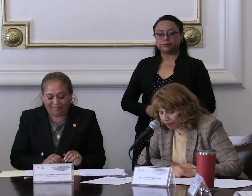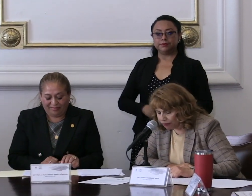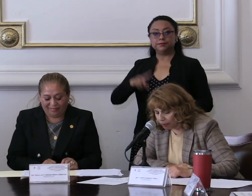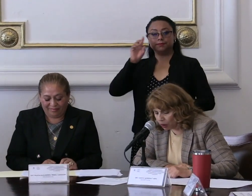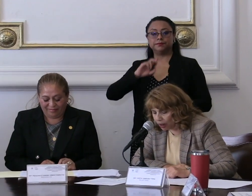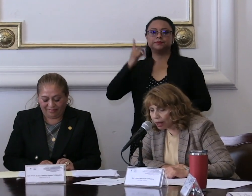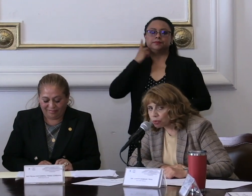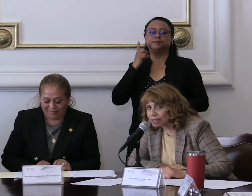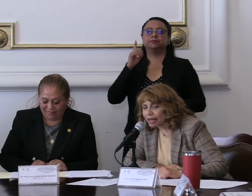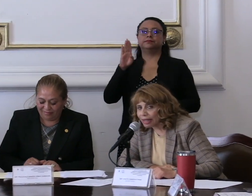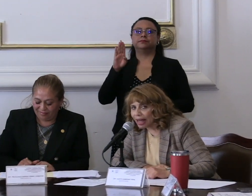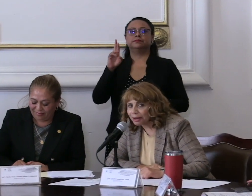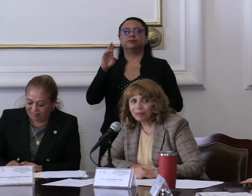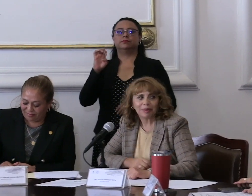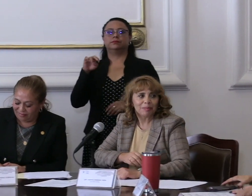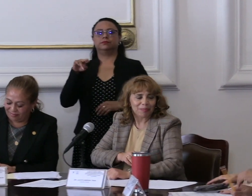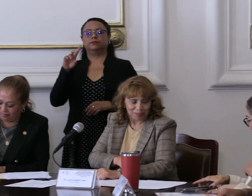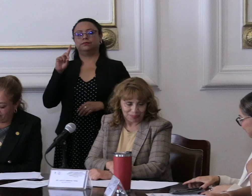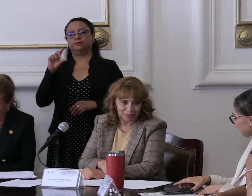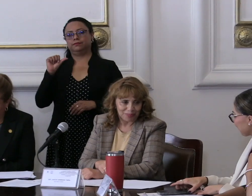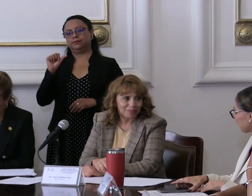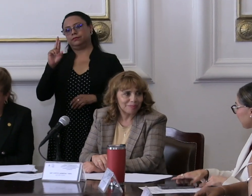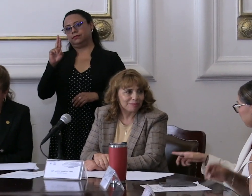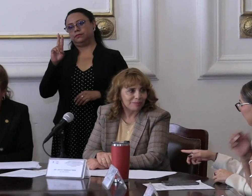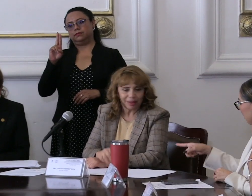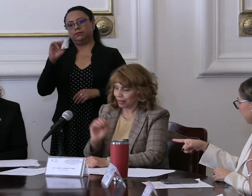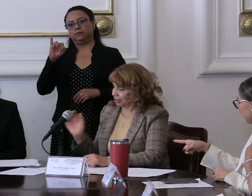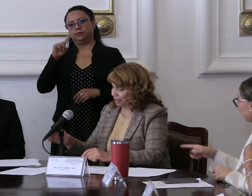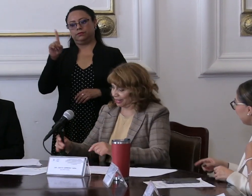Diputada Brenda Fabiola Ruiz Aguilar.